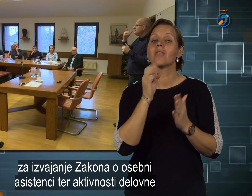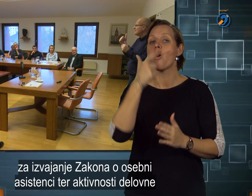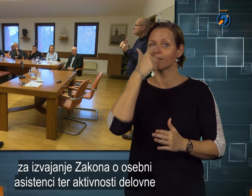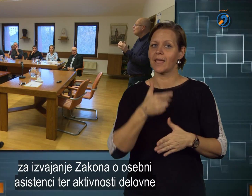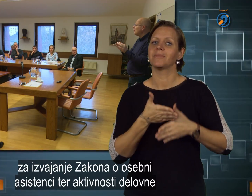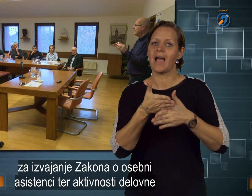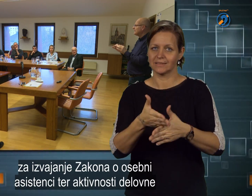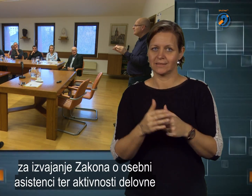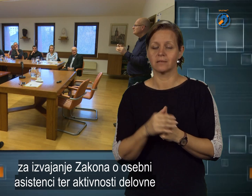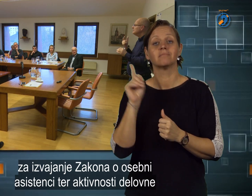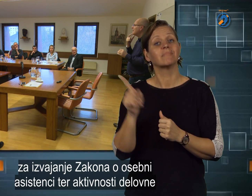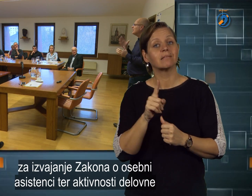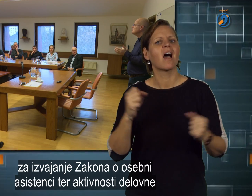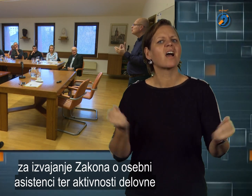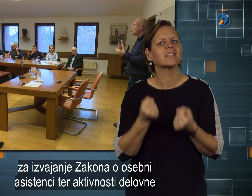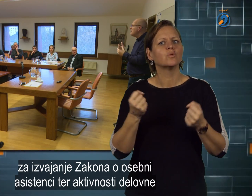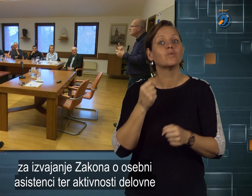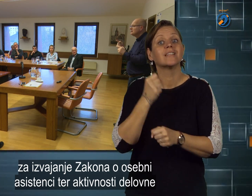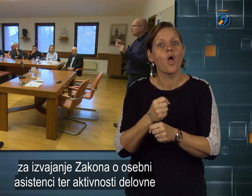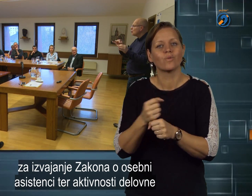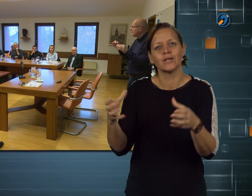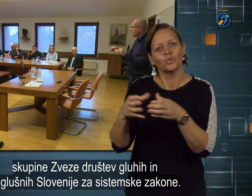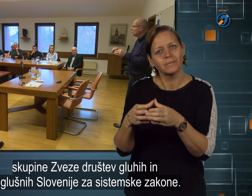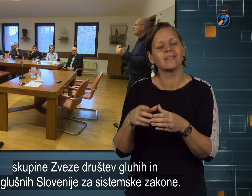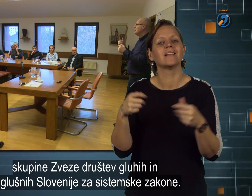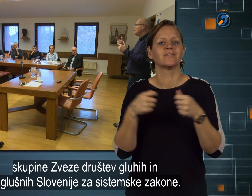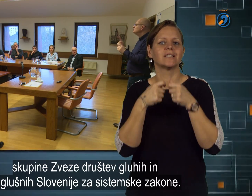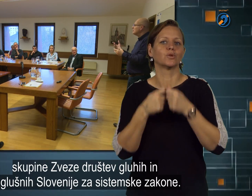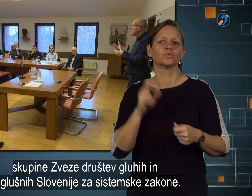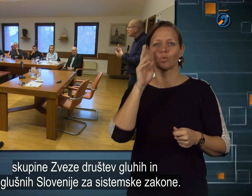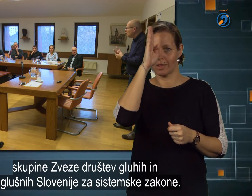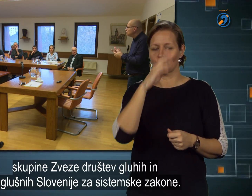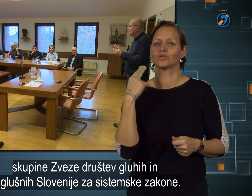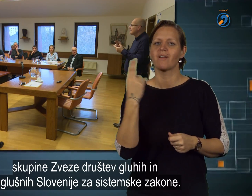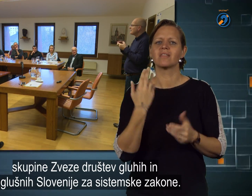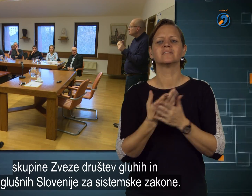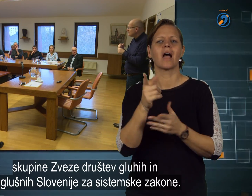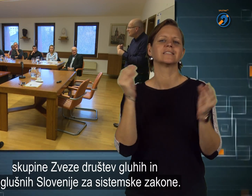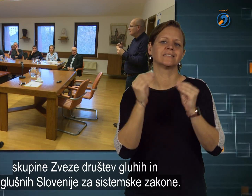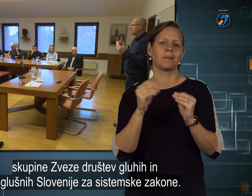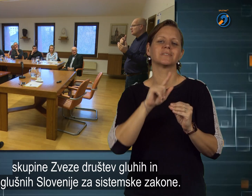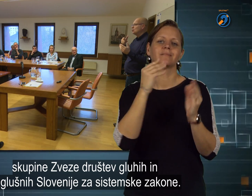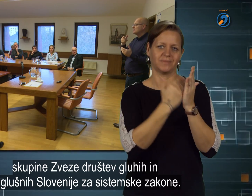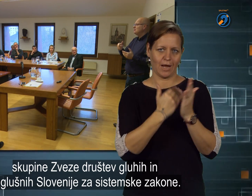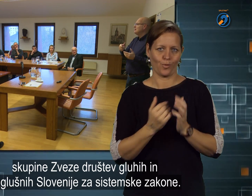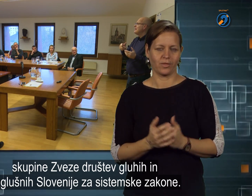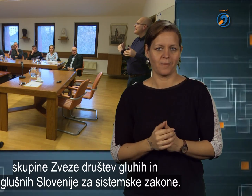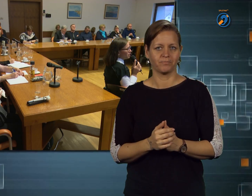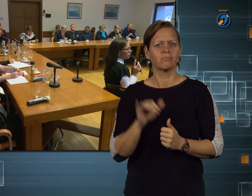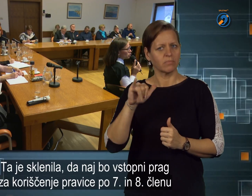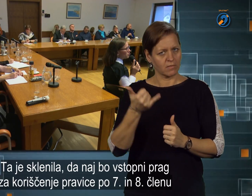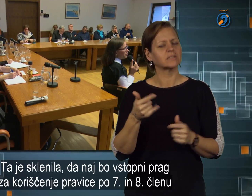asistenci ter aktivnosti delovne skupine Zveze društev gluhih in naglušnih Slovenije za sistemske